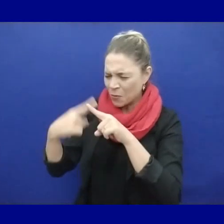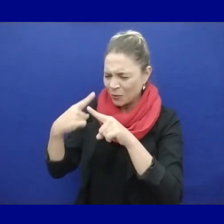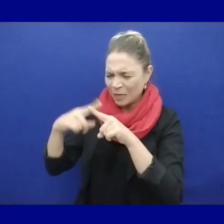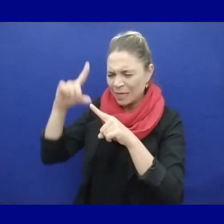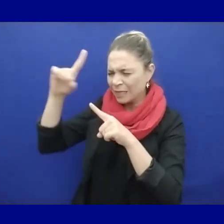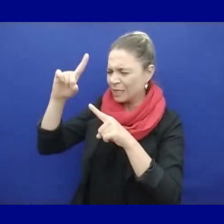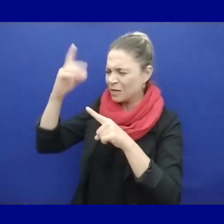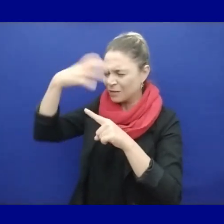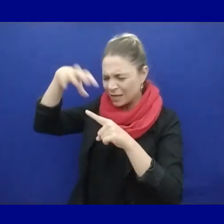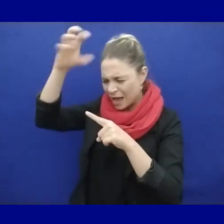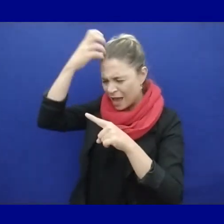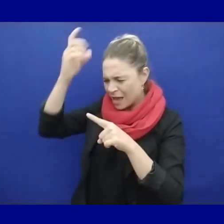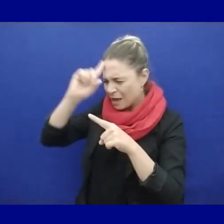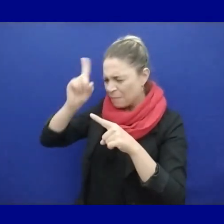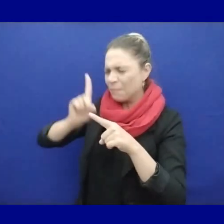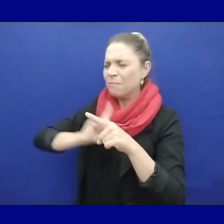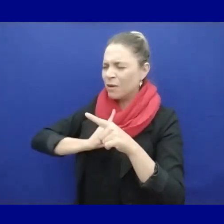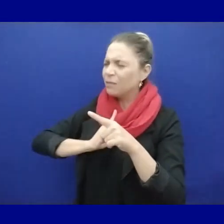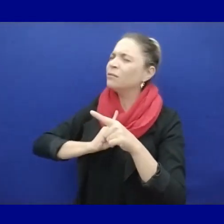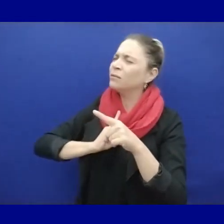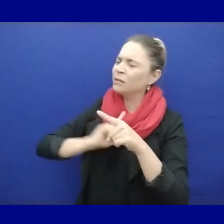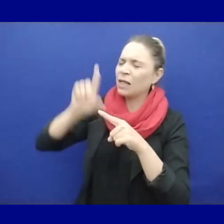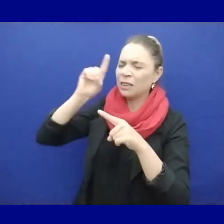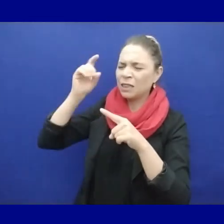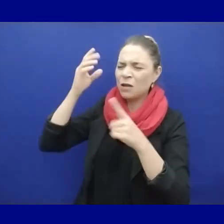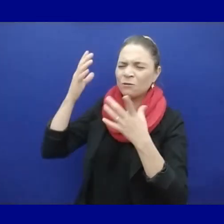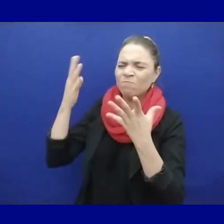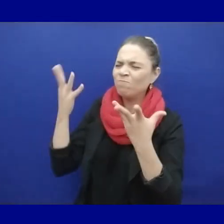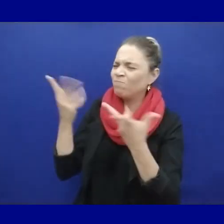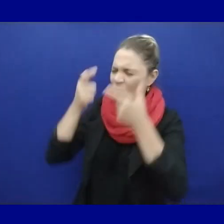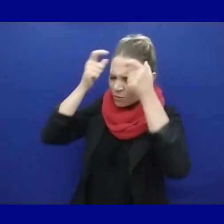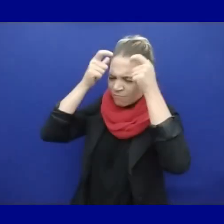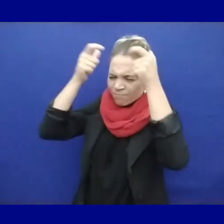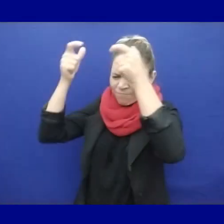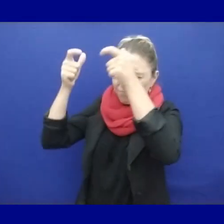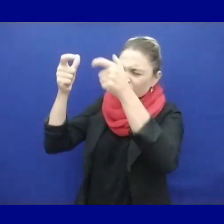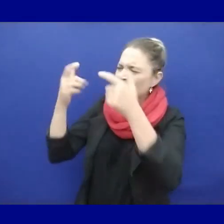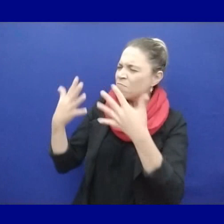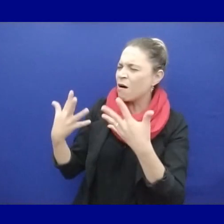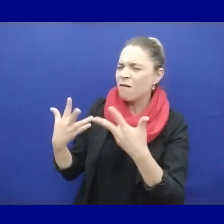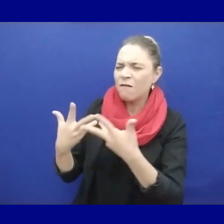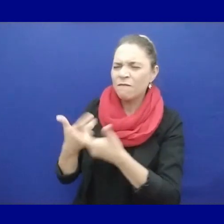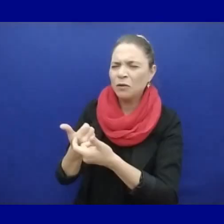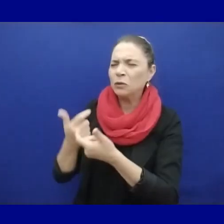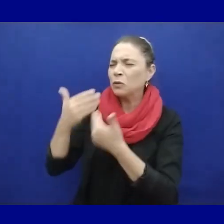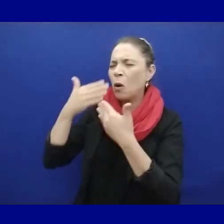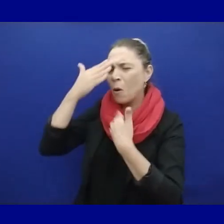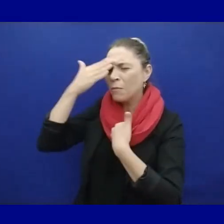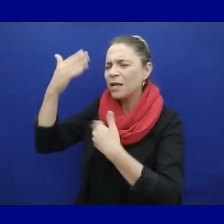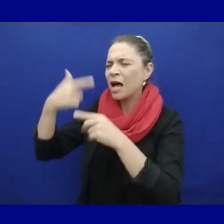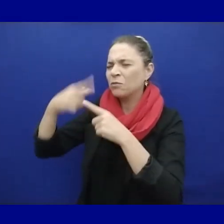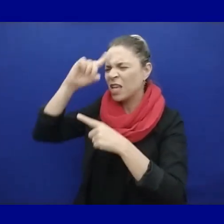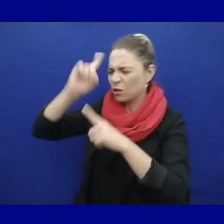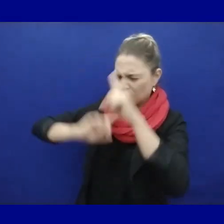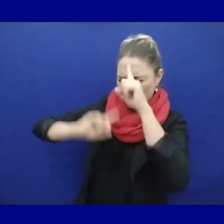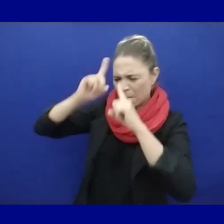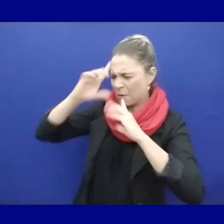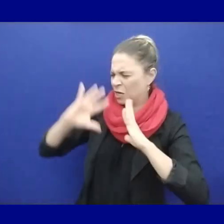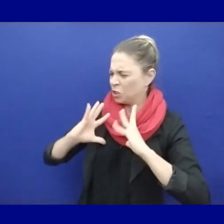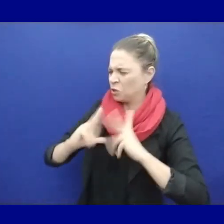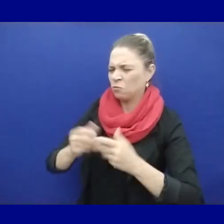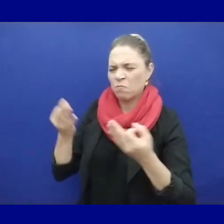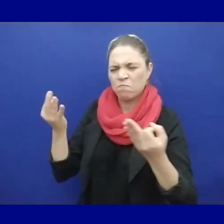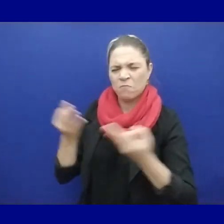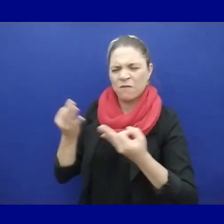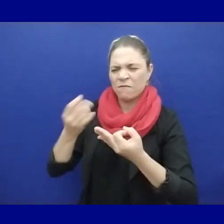por Tua soberania sobre nossas vidas. Obrigado por Tua majestade, ó Pai. Obrigado pelo Teu governo, que é